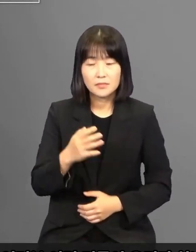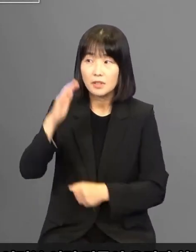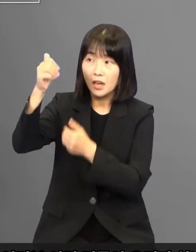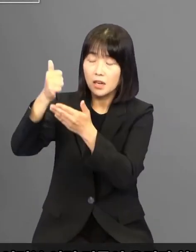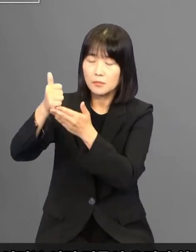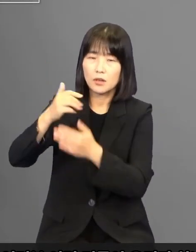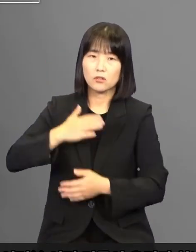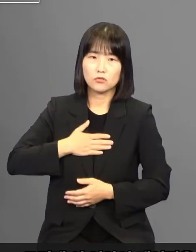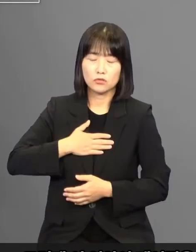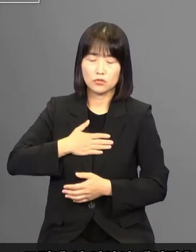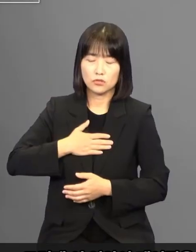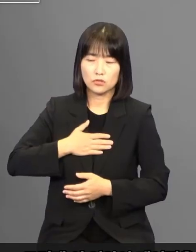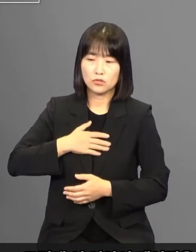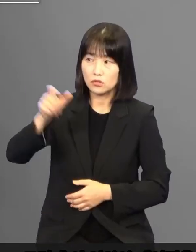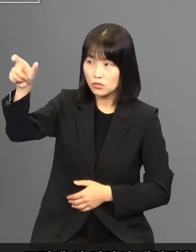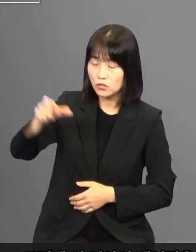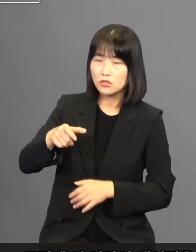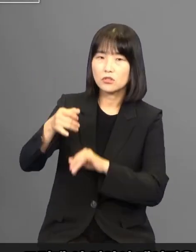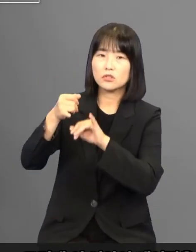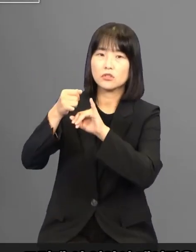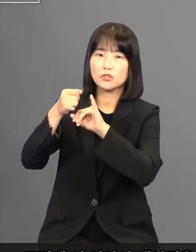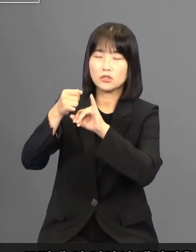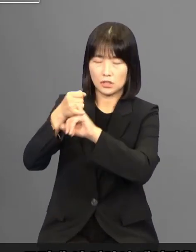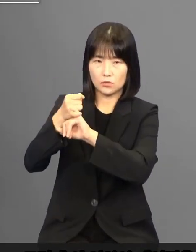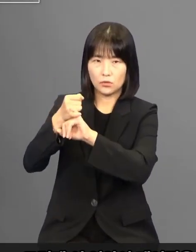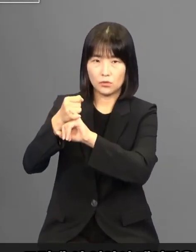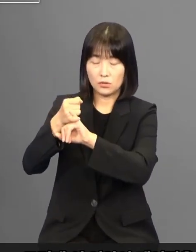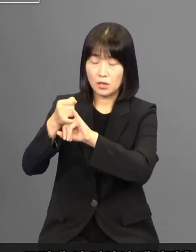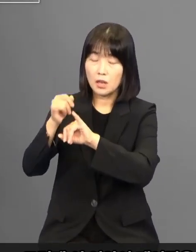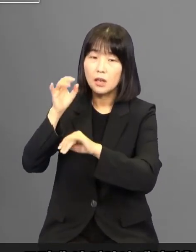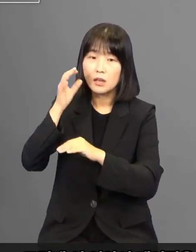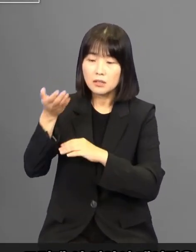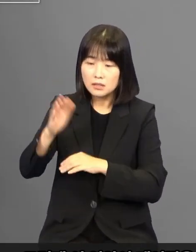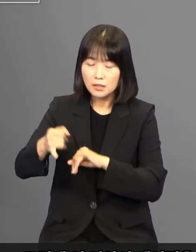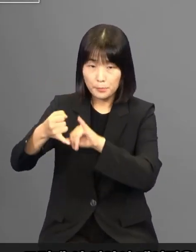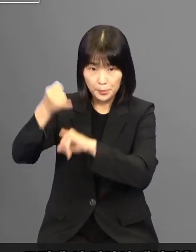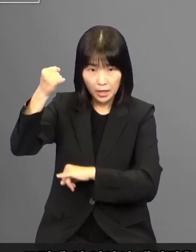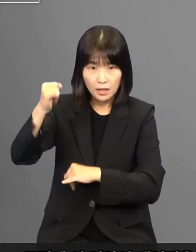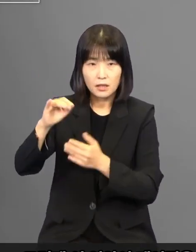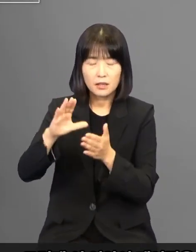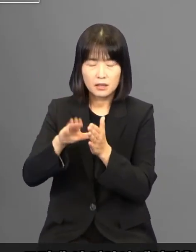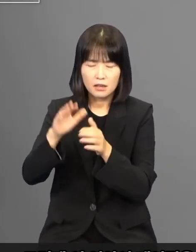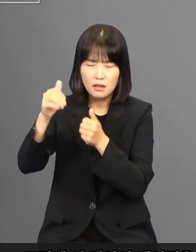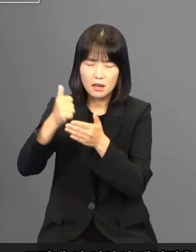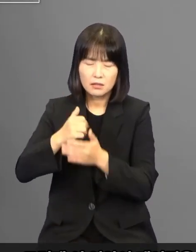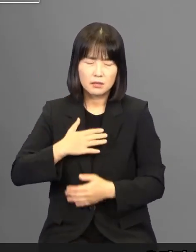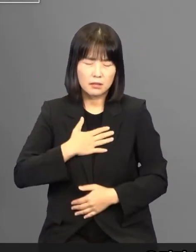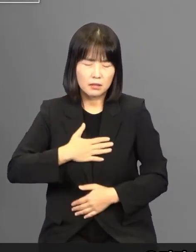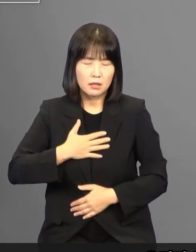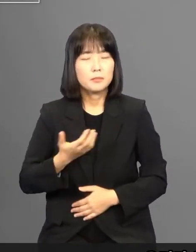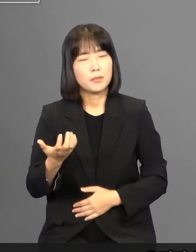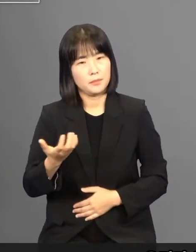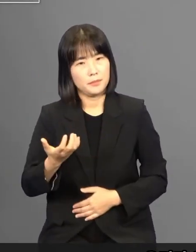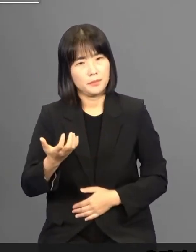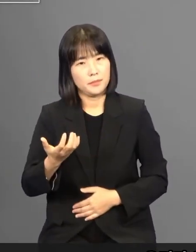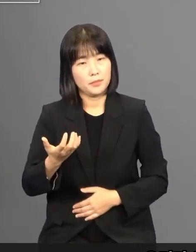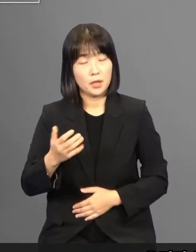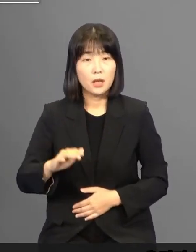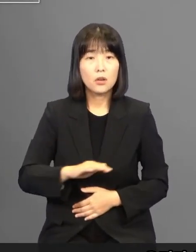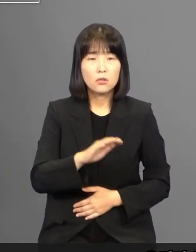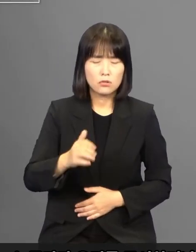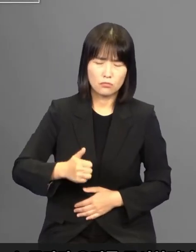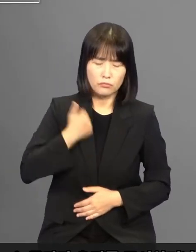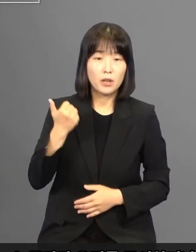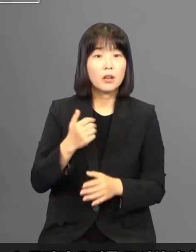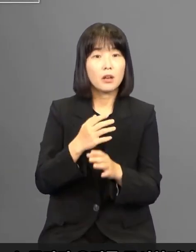맺어진 언약들입니다. 그런데 이 언약이 깨어졌을 때 하나님은 굉장히 가슴 아파하시죠. 우리가 언제 화가